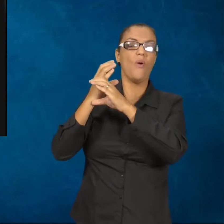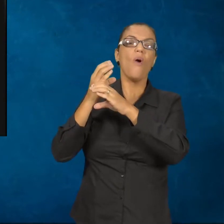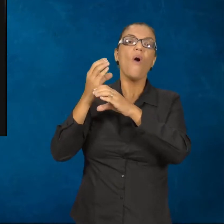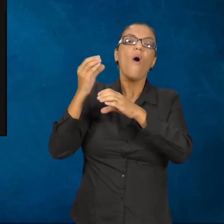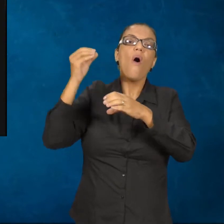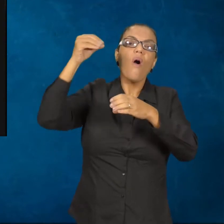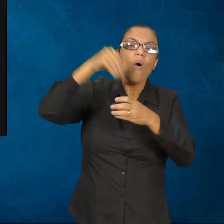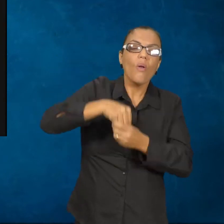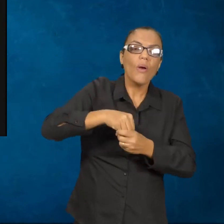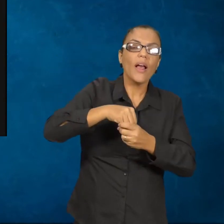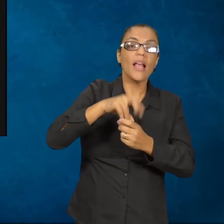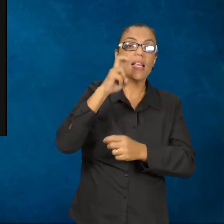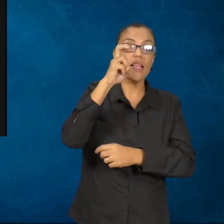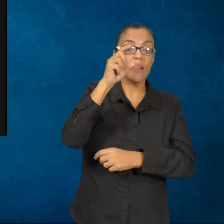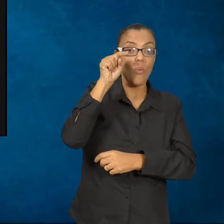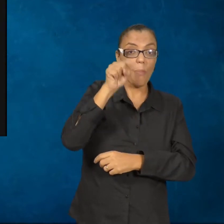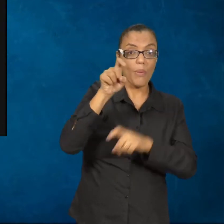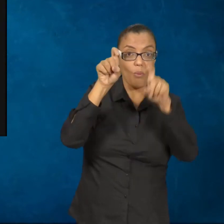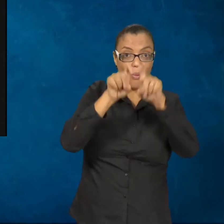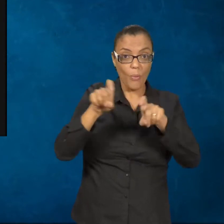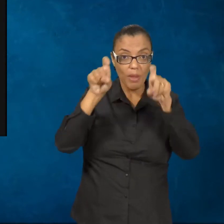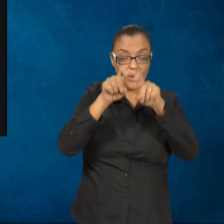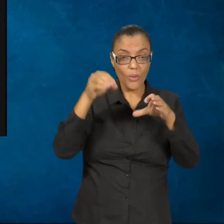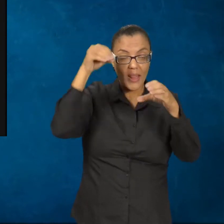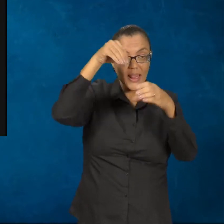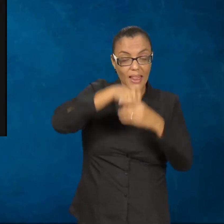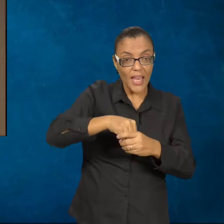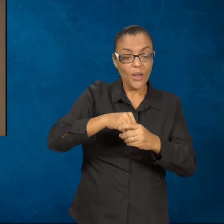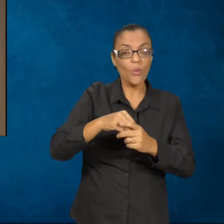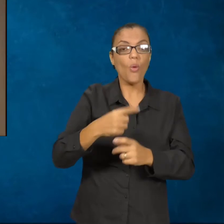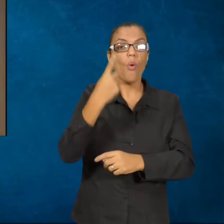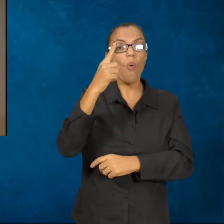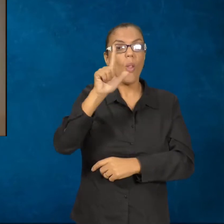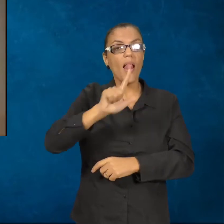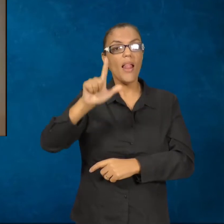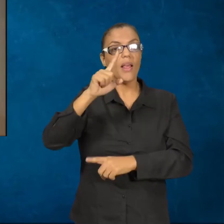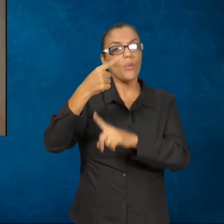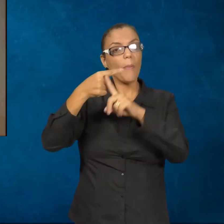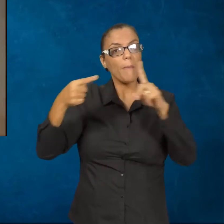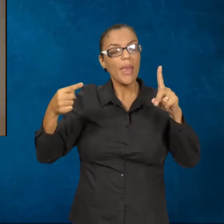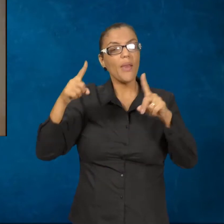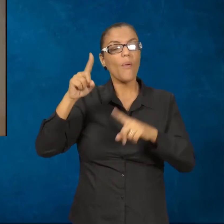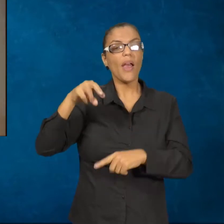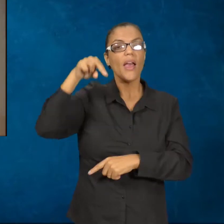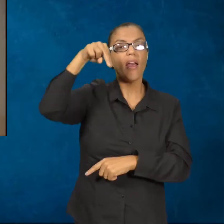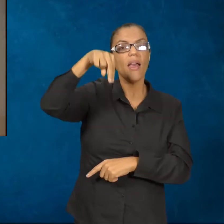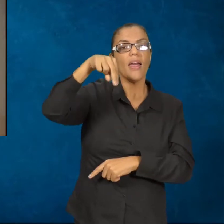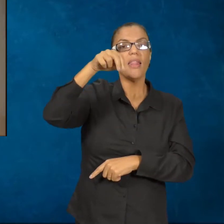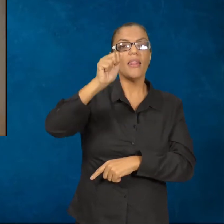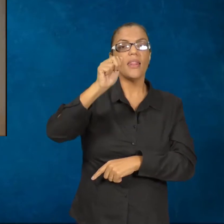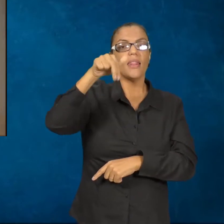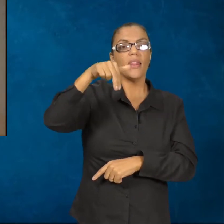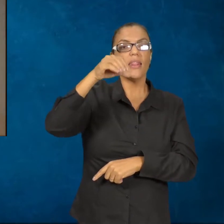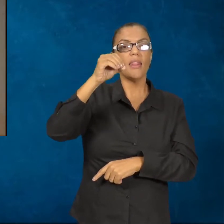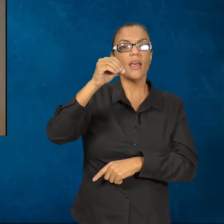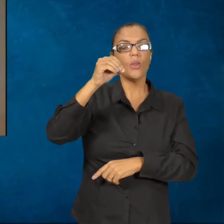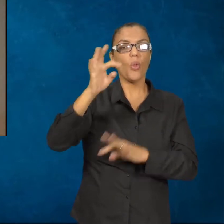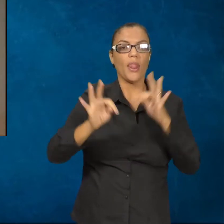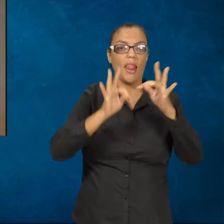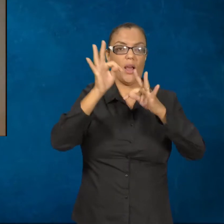nanotecnologia. Em segundo lugar, sabe o que quer dizer isso? Que todo mundo, no fundo, é um